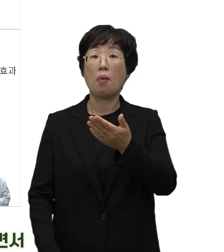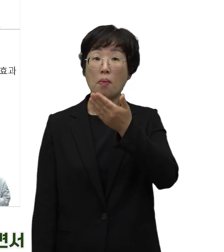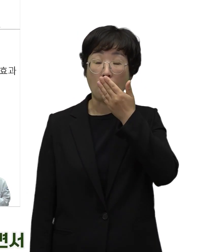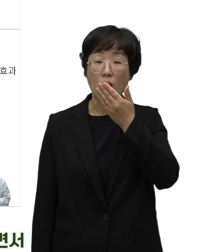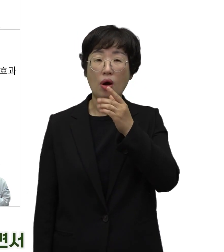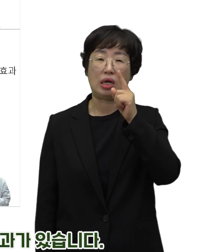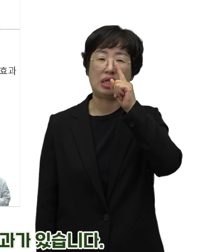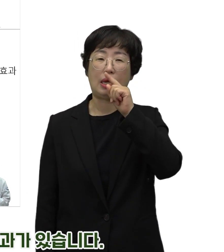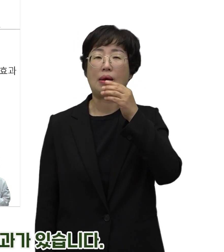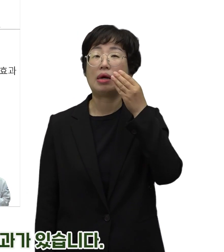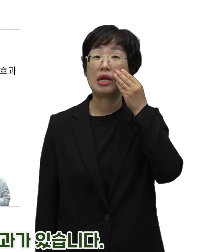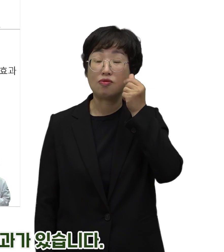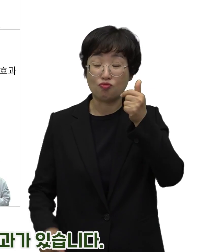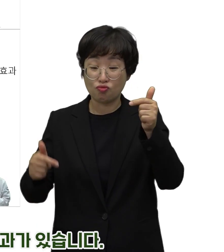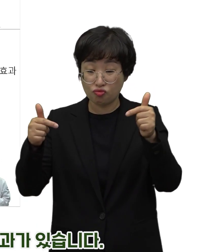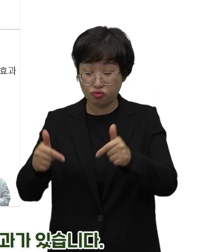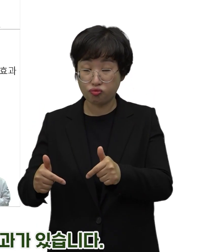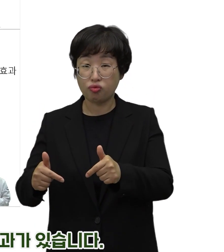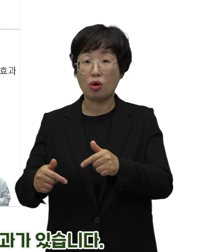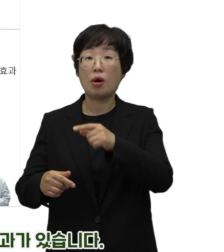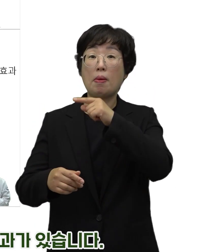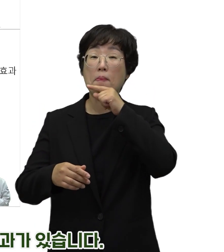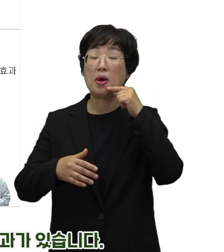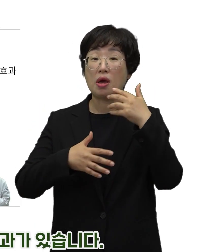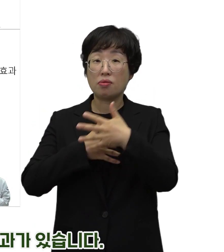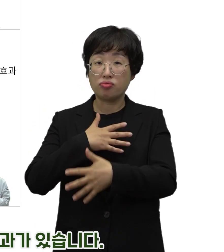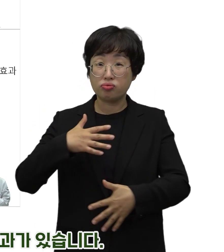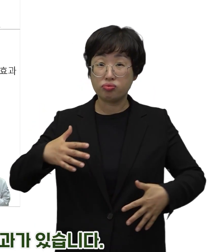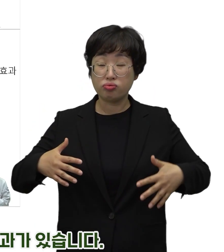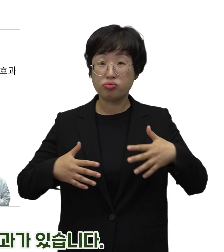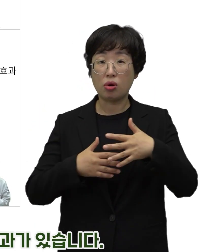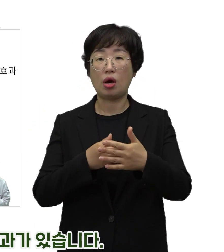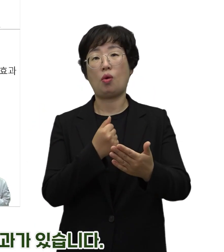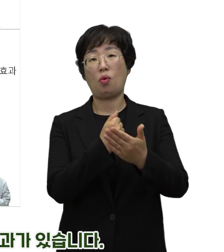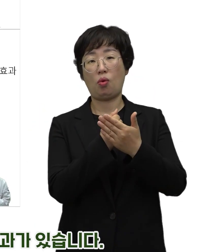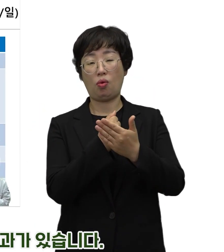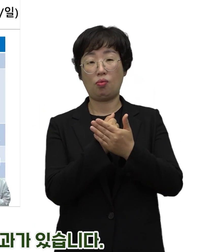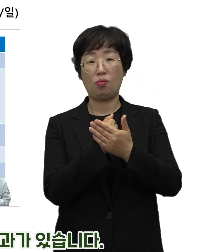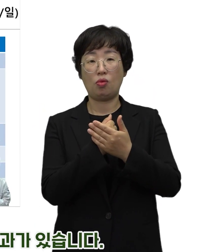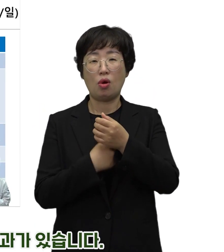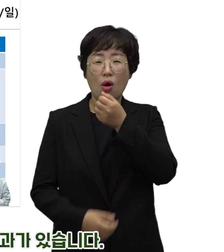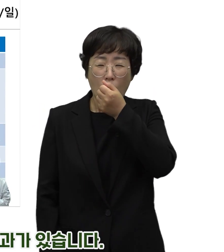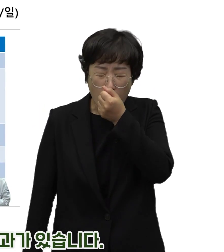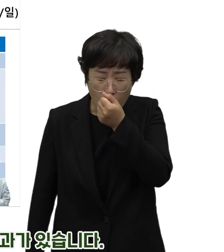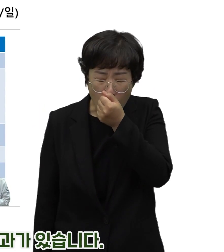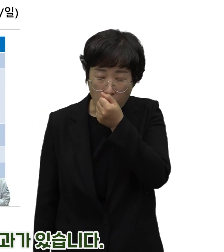줄여줌으로써 천식, 치매, 동맥경화, 암 예방에 효과가